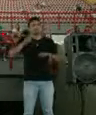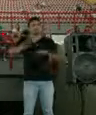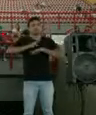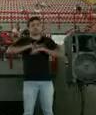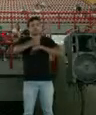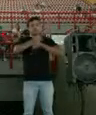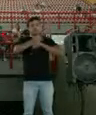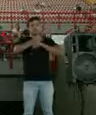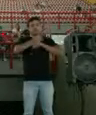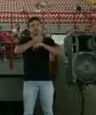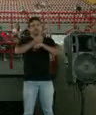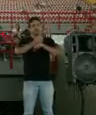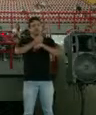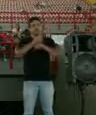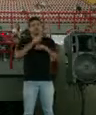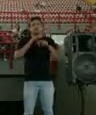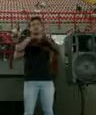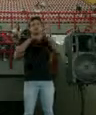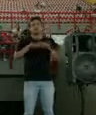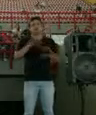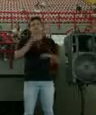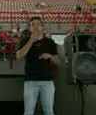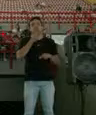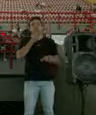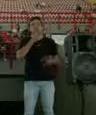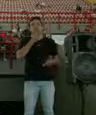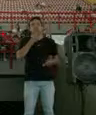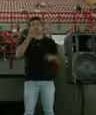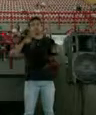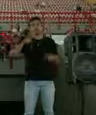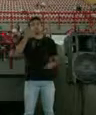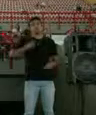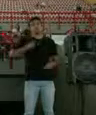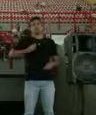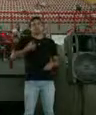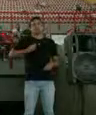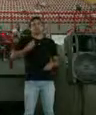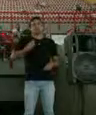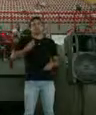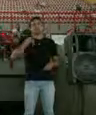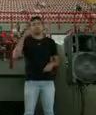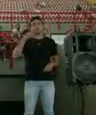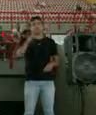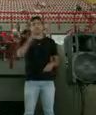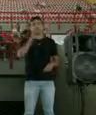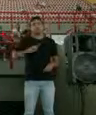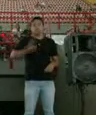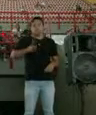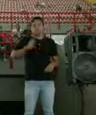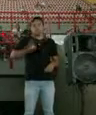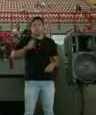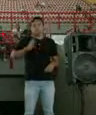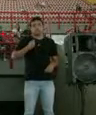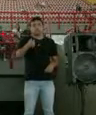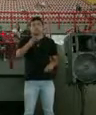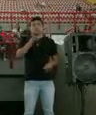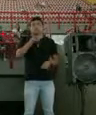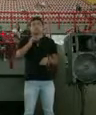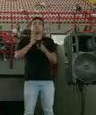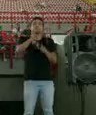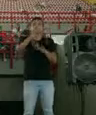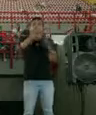preparado. O homem só basta estar o quê? Vivo. Se ele estiver vivo, está